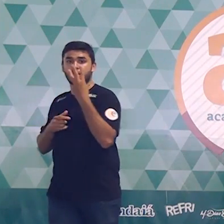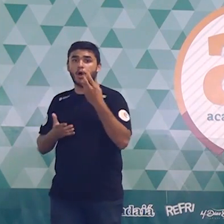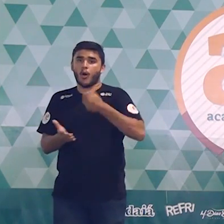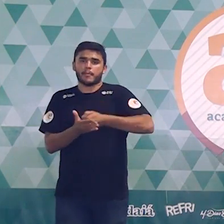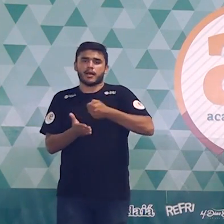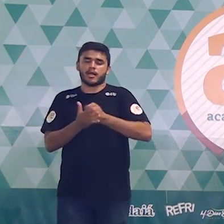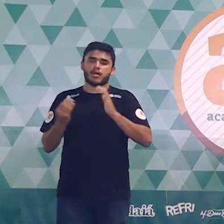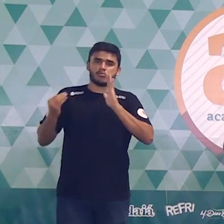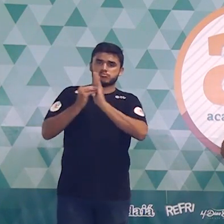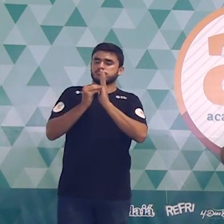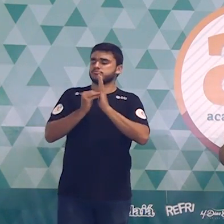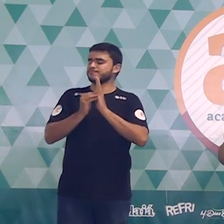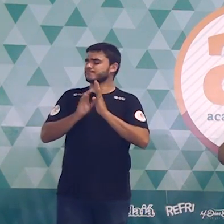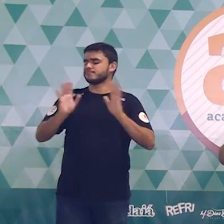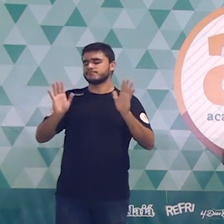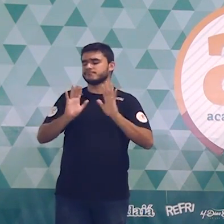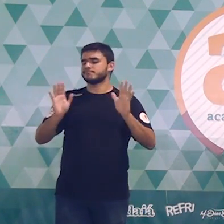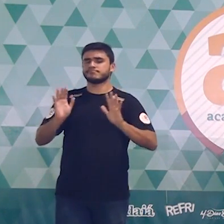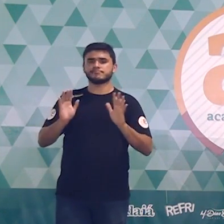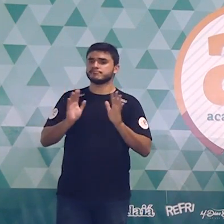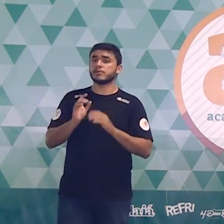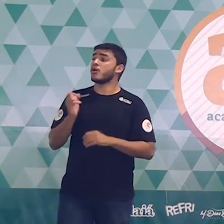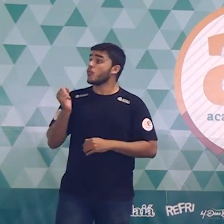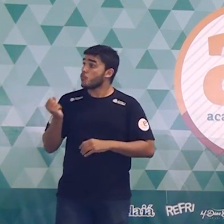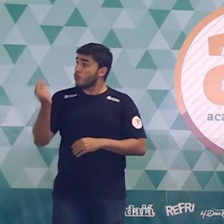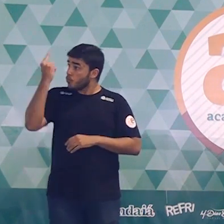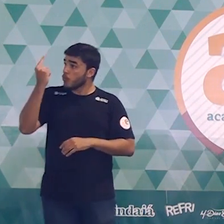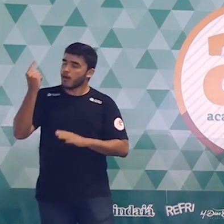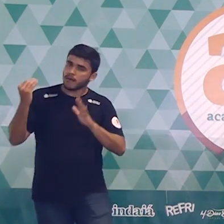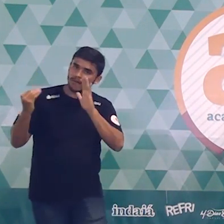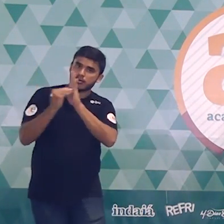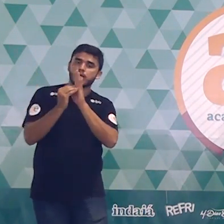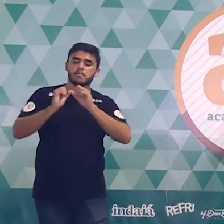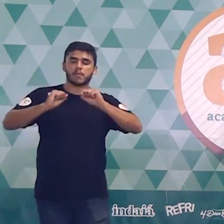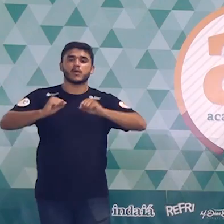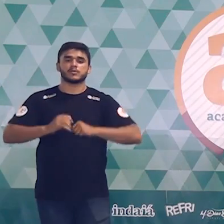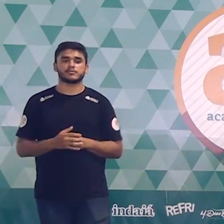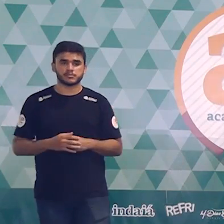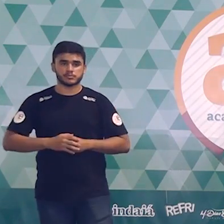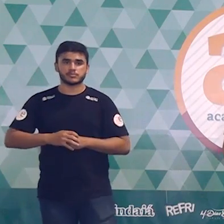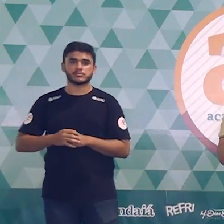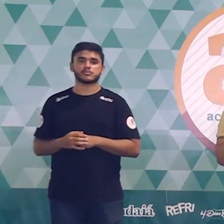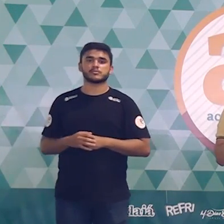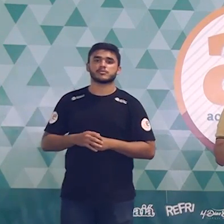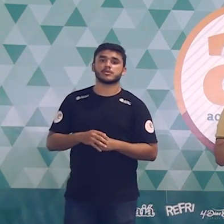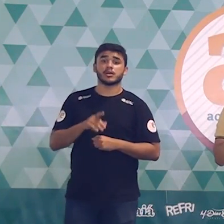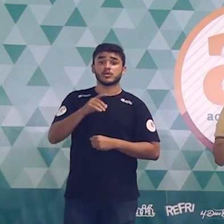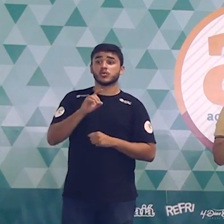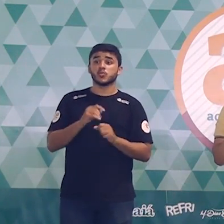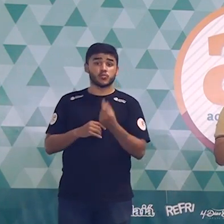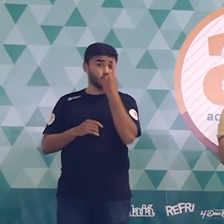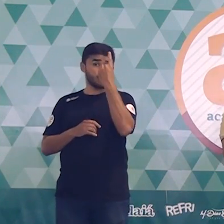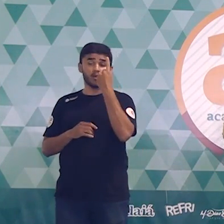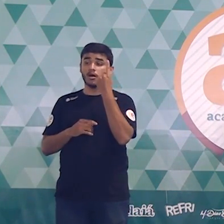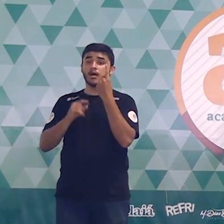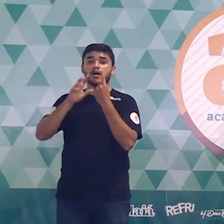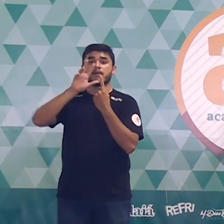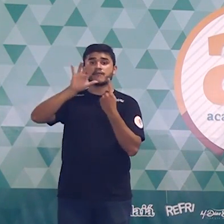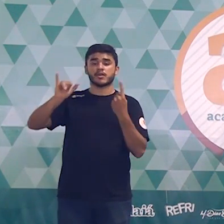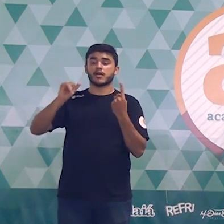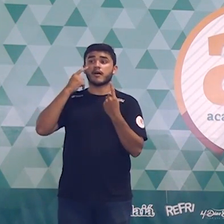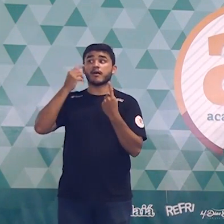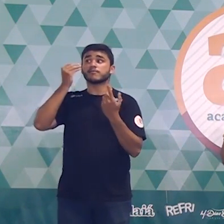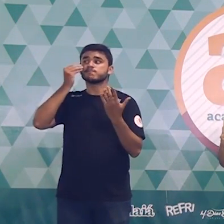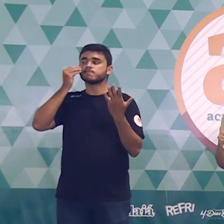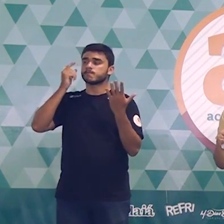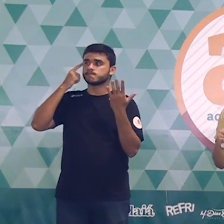nenhum. Nem no do aluno, nem no do corretor. Pode confiar. Você tem que ter um repertório, pelo menos a